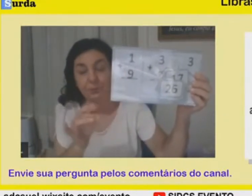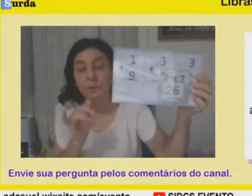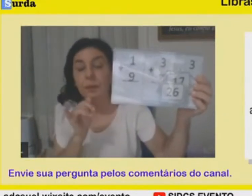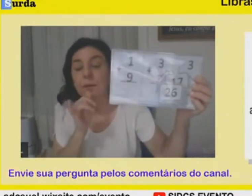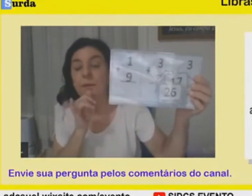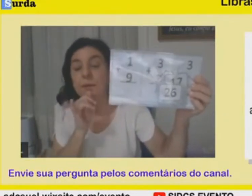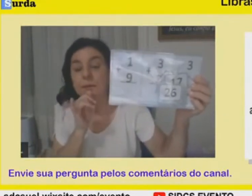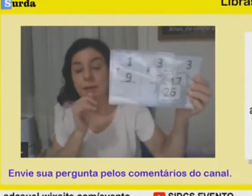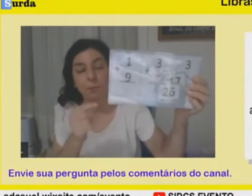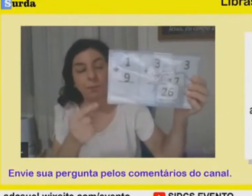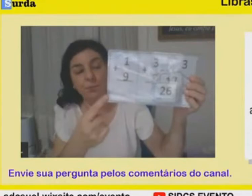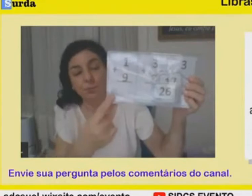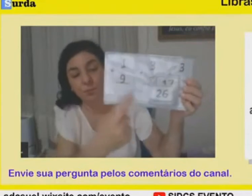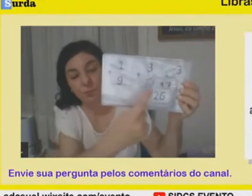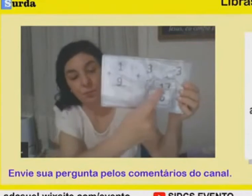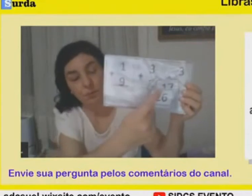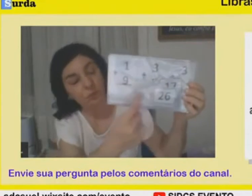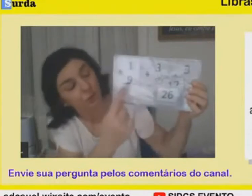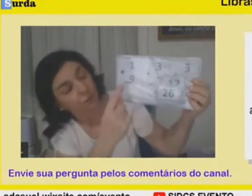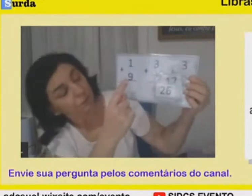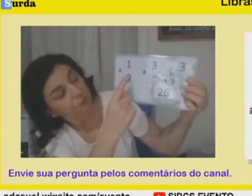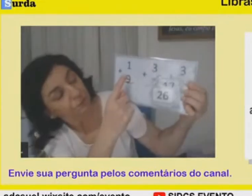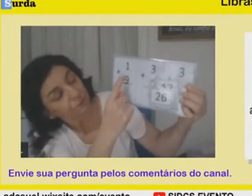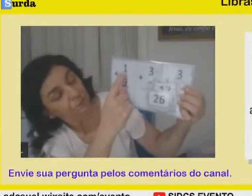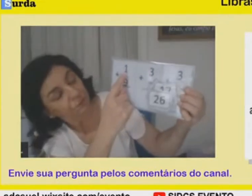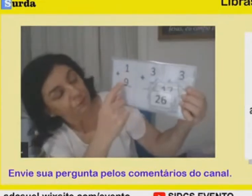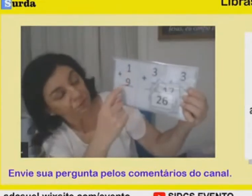Dá para ver? Tá dando para ver?